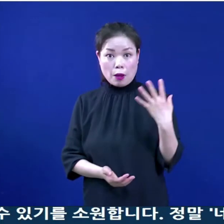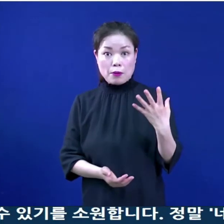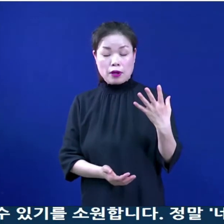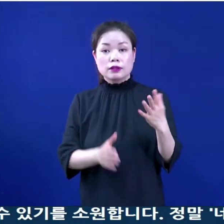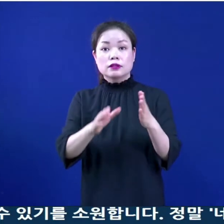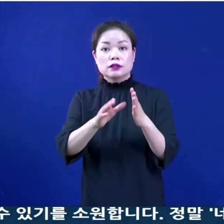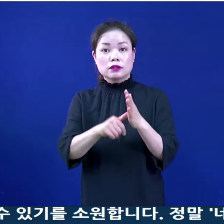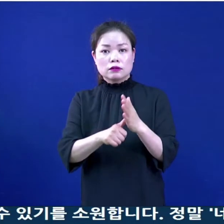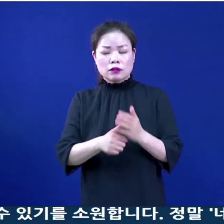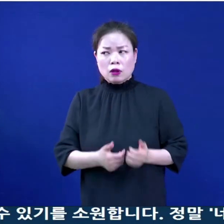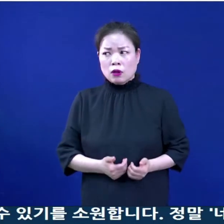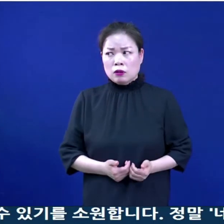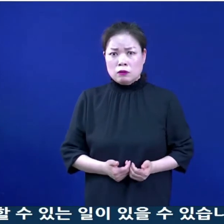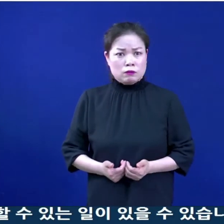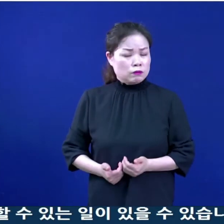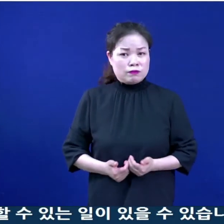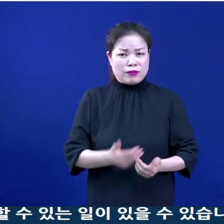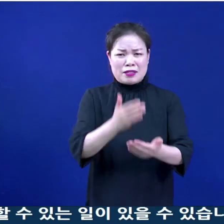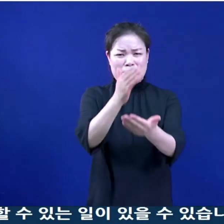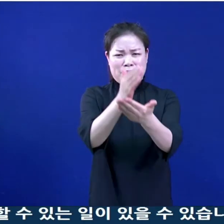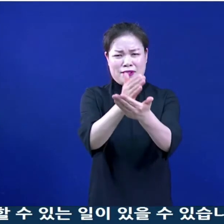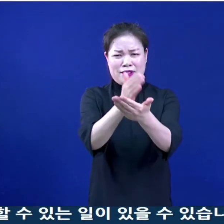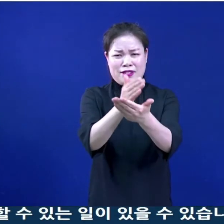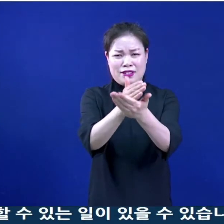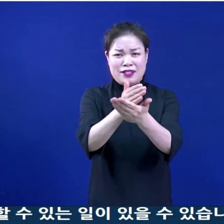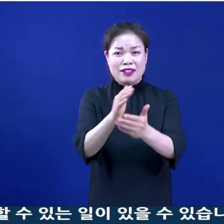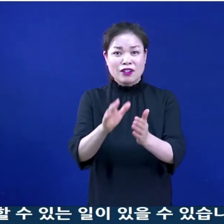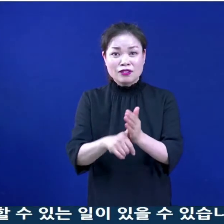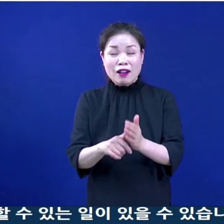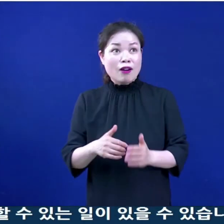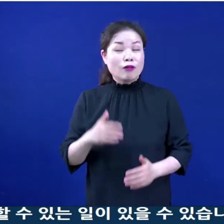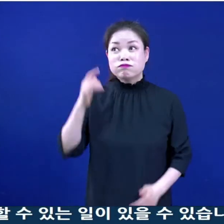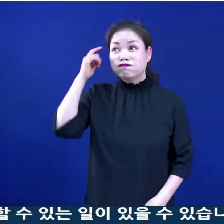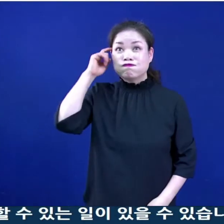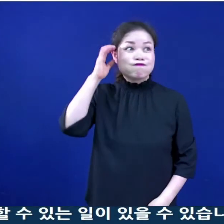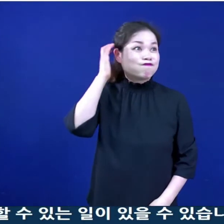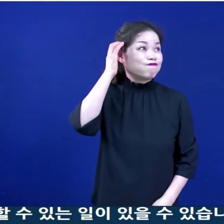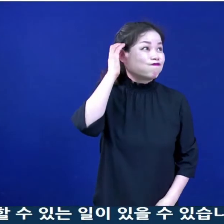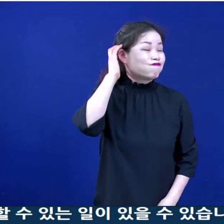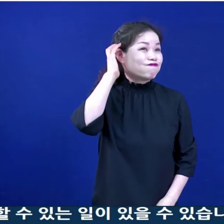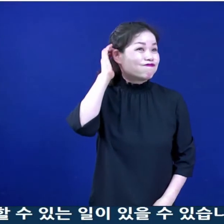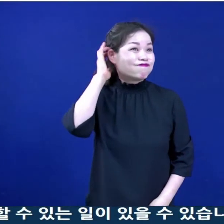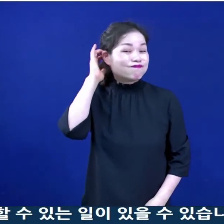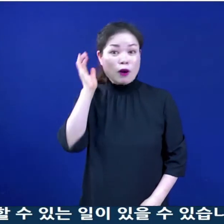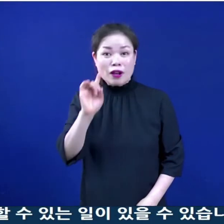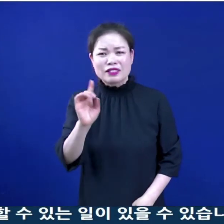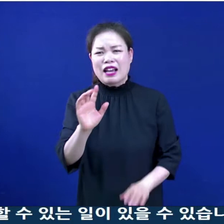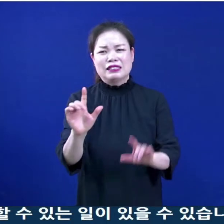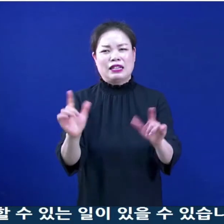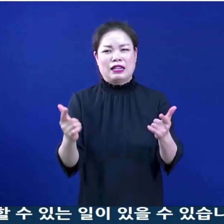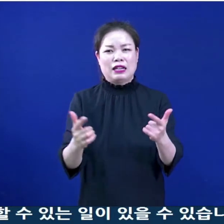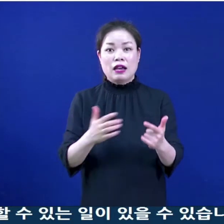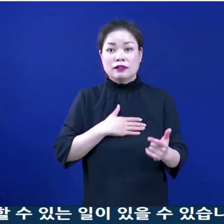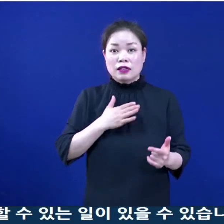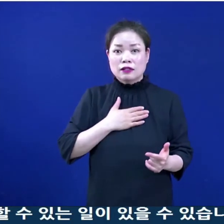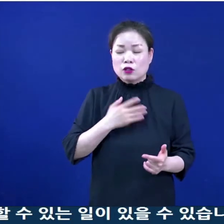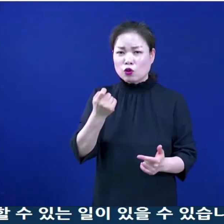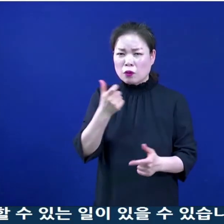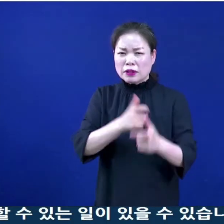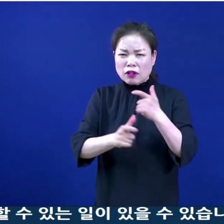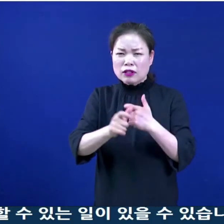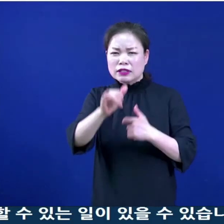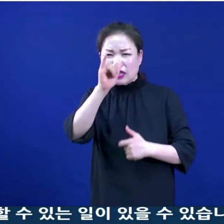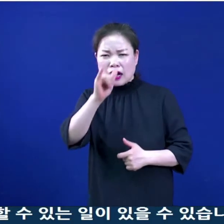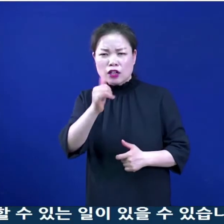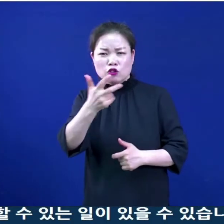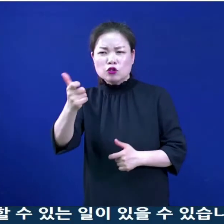그때 우물쩡해서 안 된다는 겁니다. 그때 내가 뭐 하고 있는 거지? 이렇게 돼서 안 된다는 거예요. 나는 조금만 더 있다가